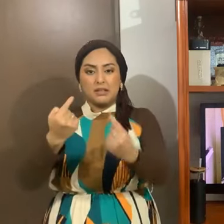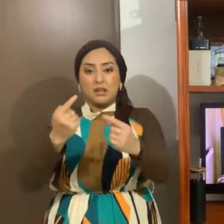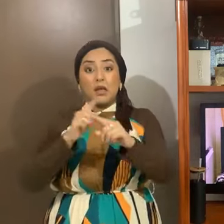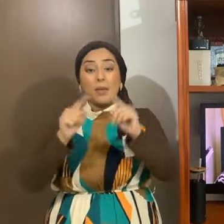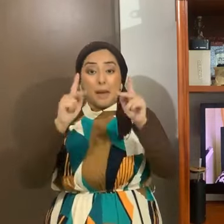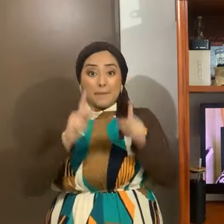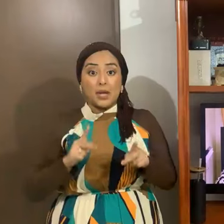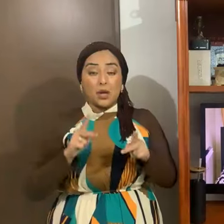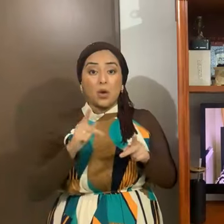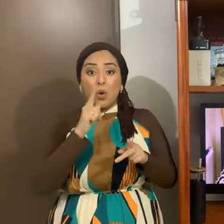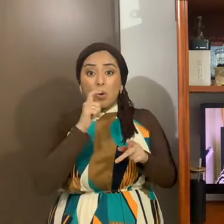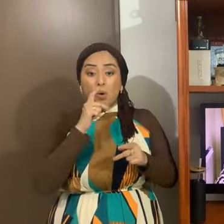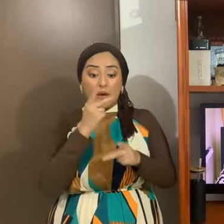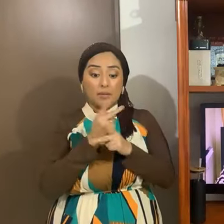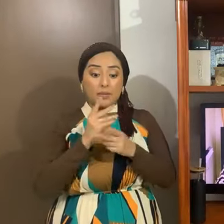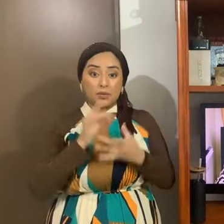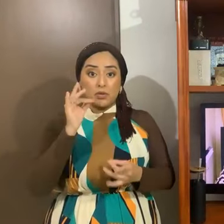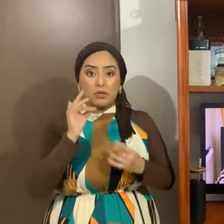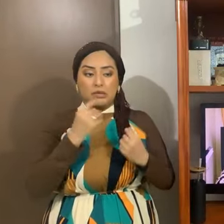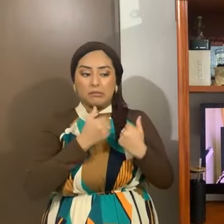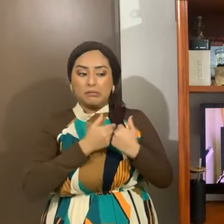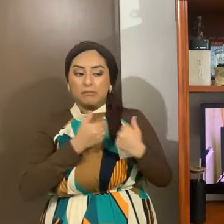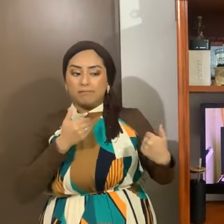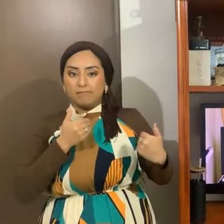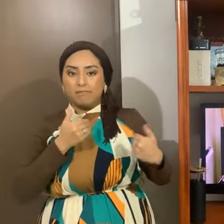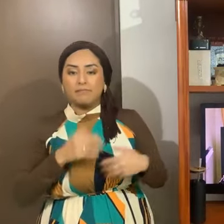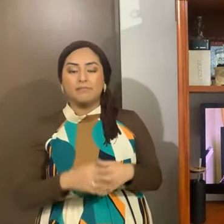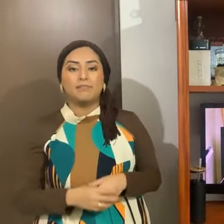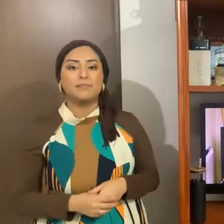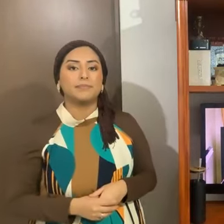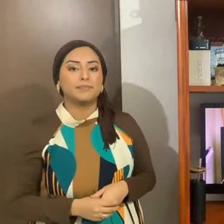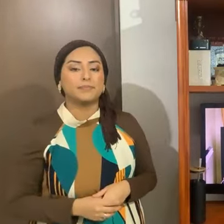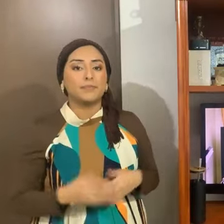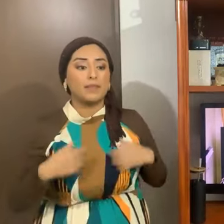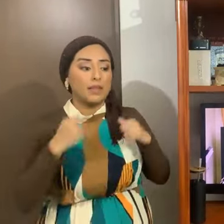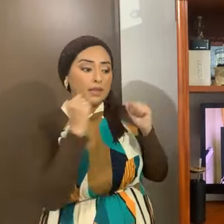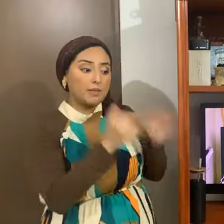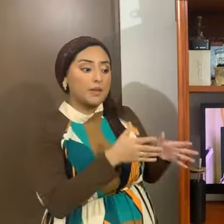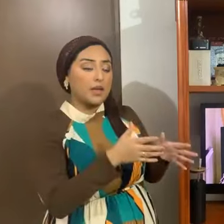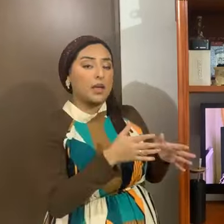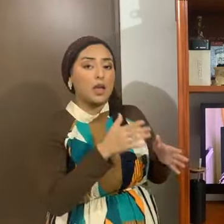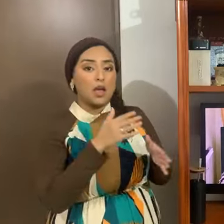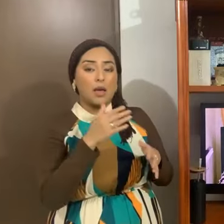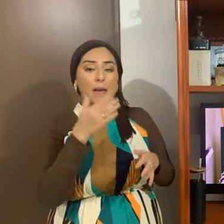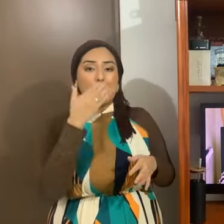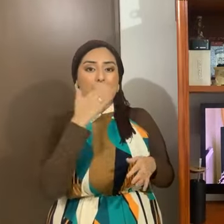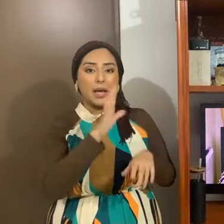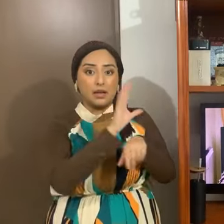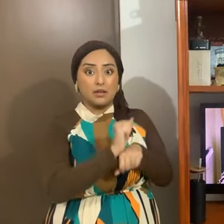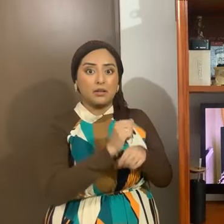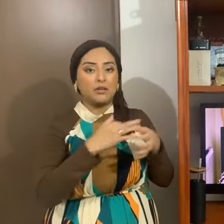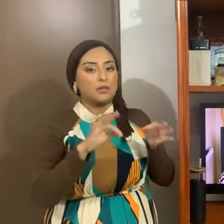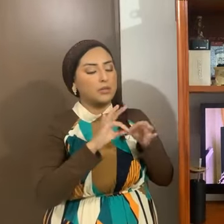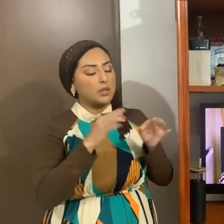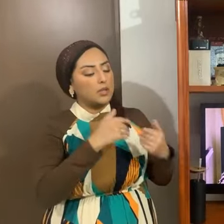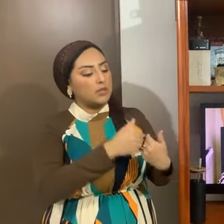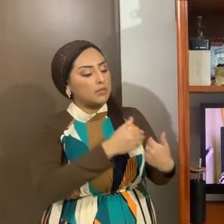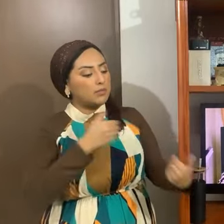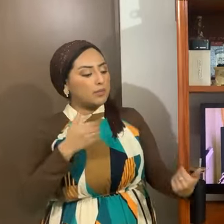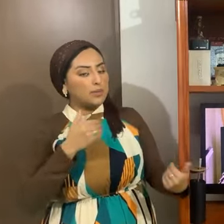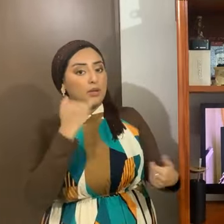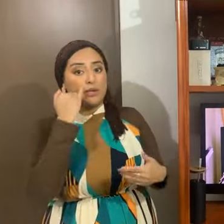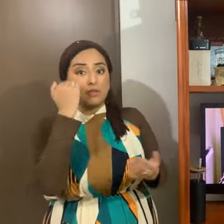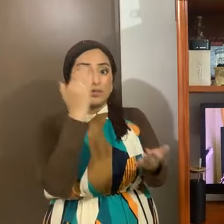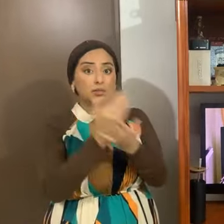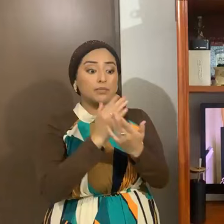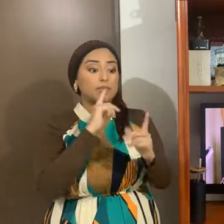se alejará de ellos. Para dejar un mal hábito hay que apartarse de todo lo que lo fomenta. El que desea dejar